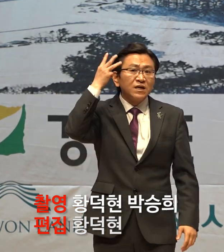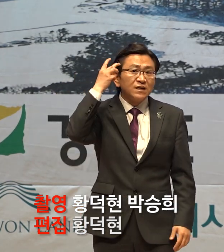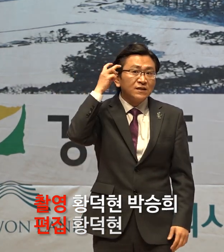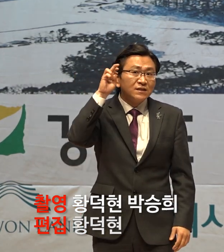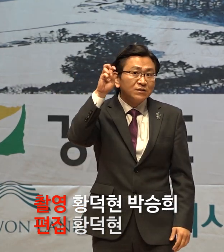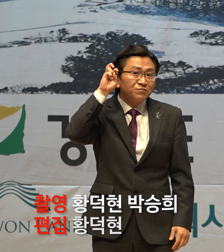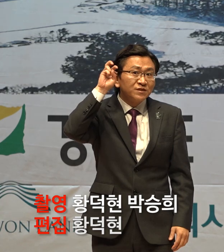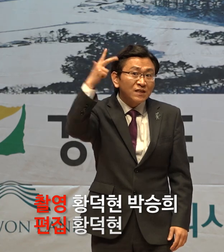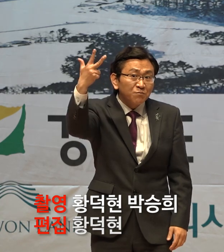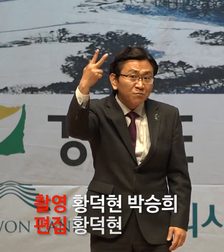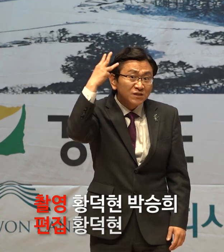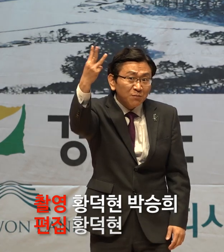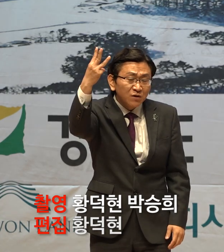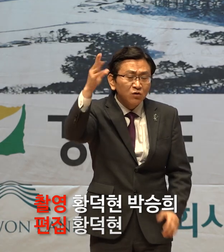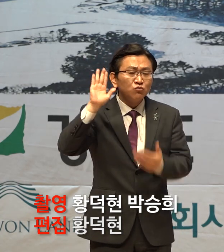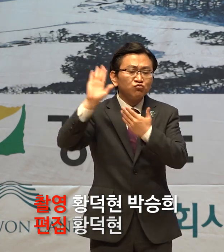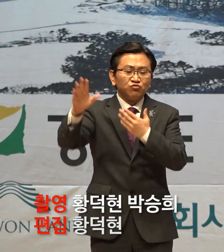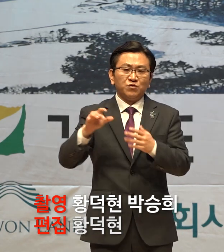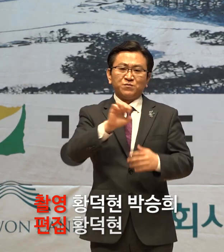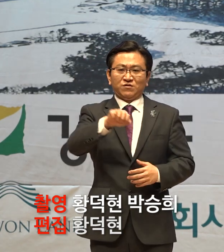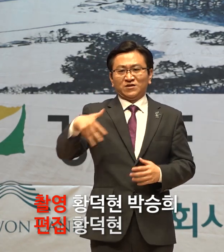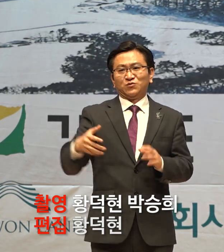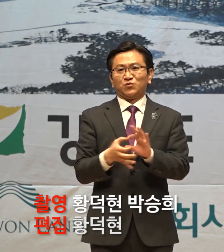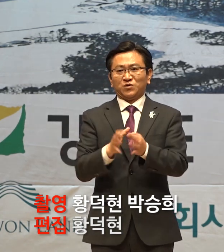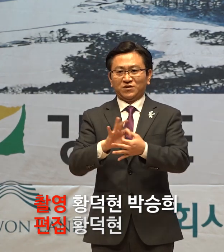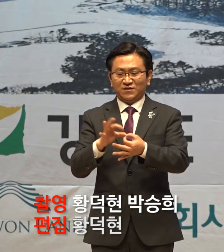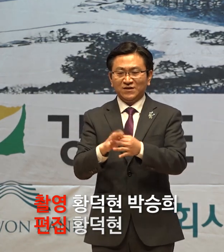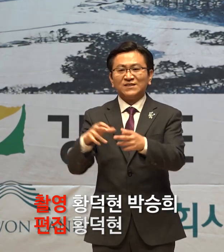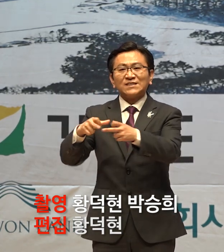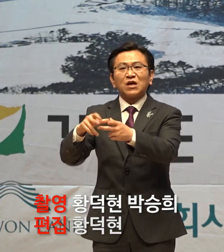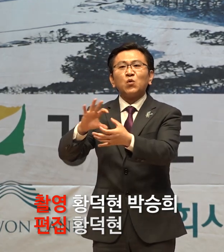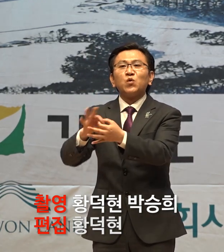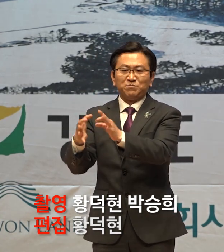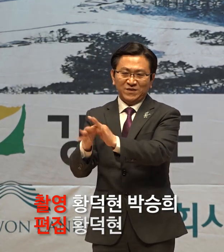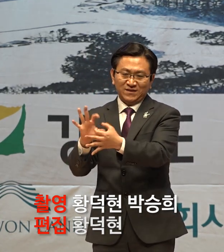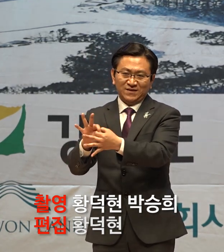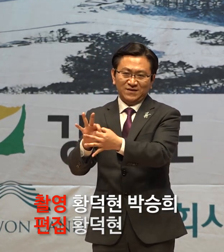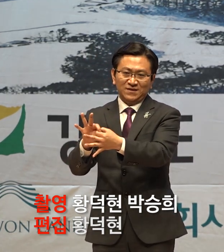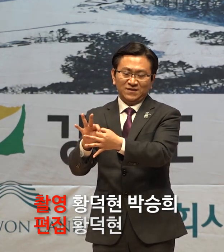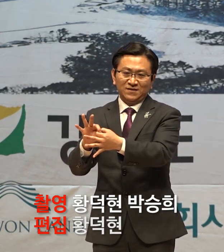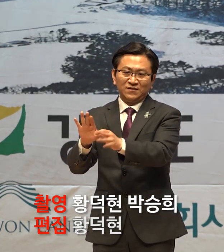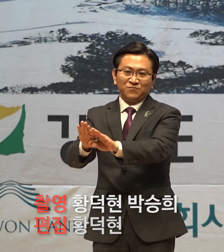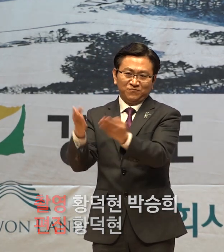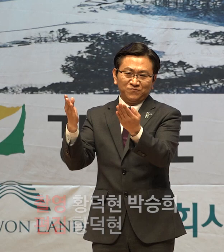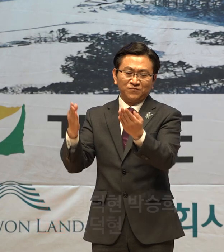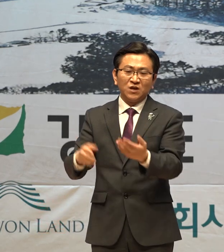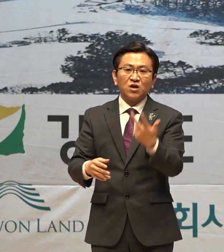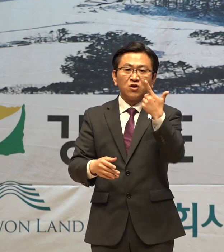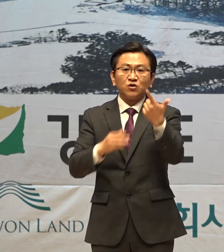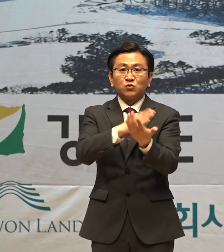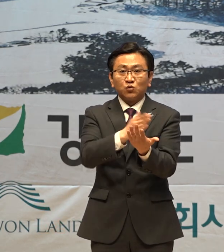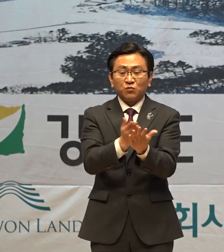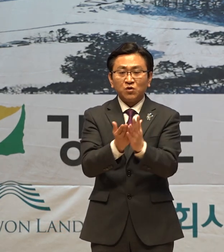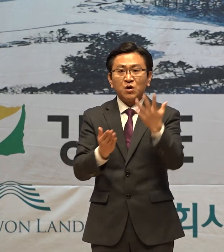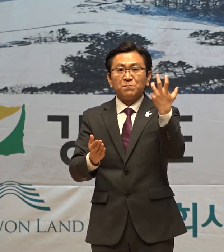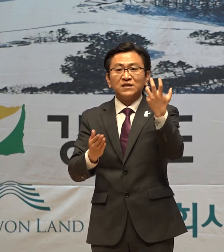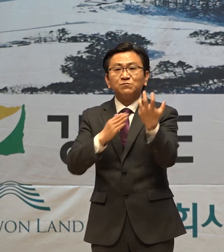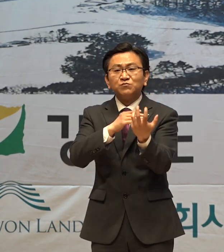후면 평창 동계 패럴림픽이 개최됩니다. 6개